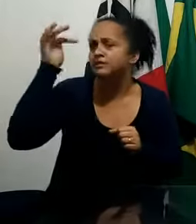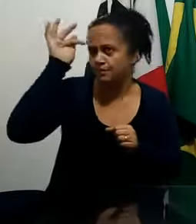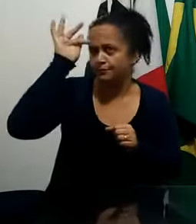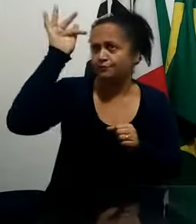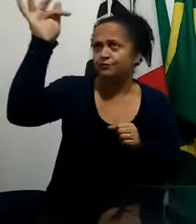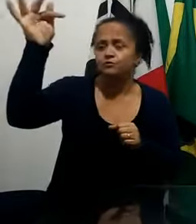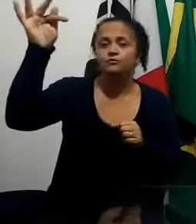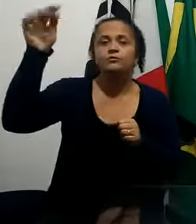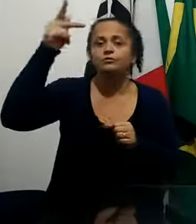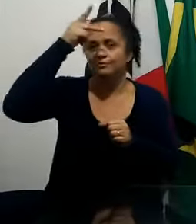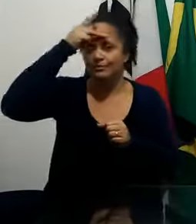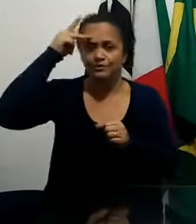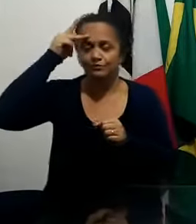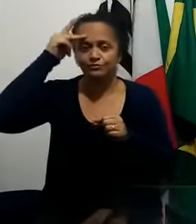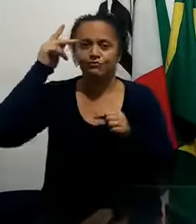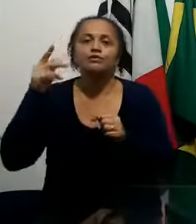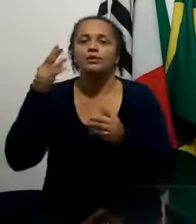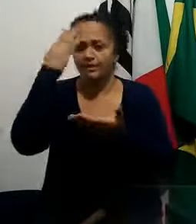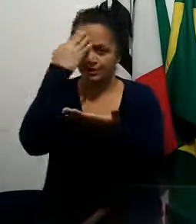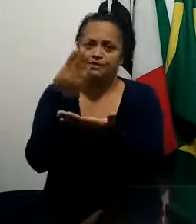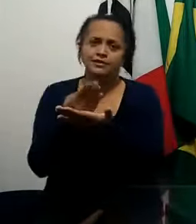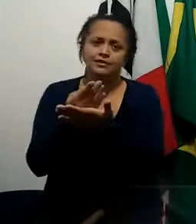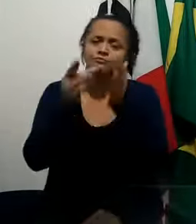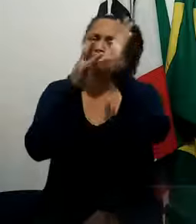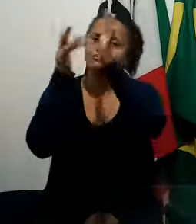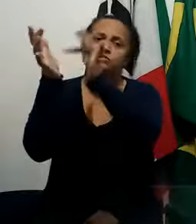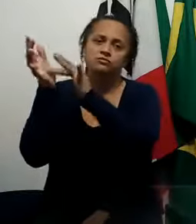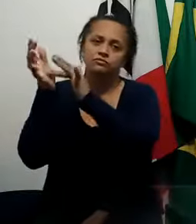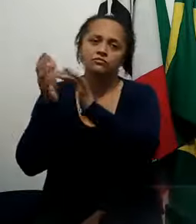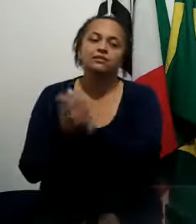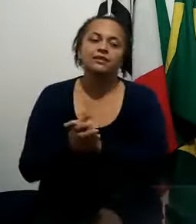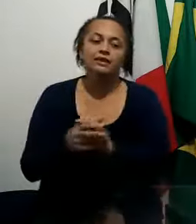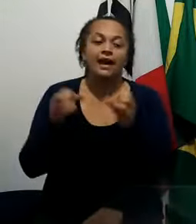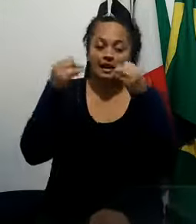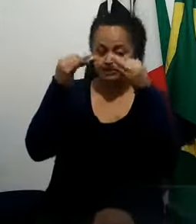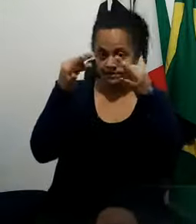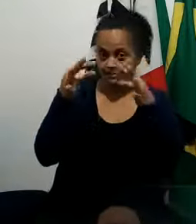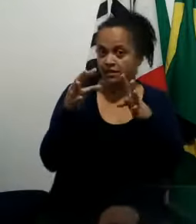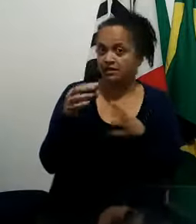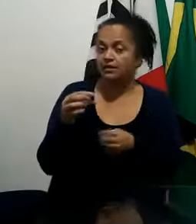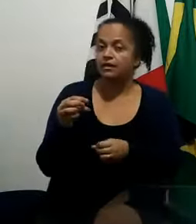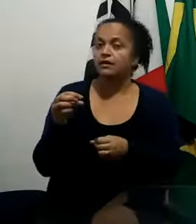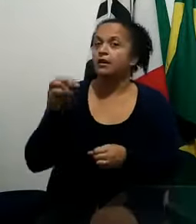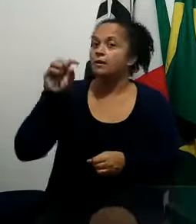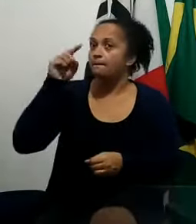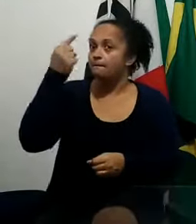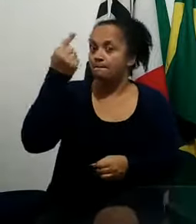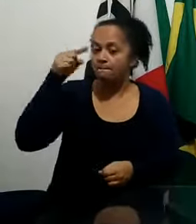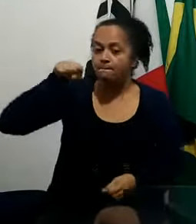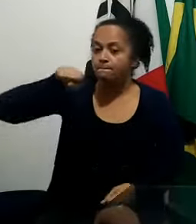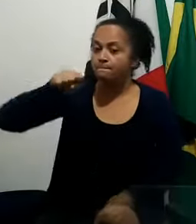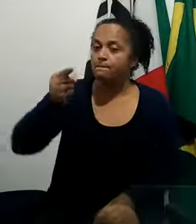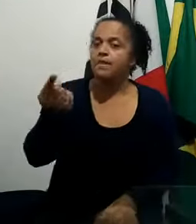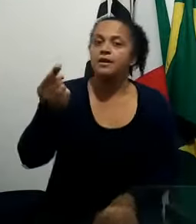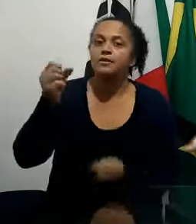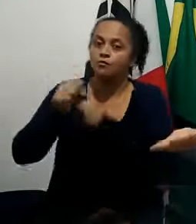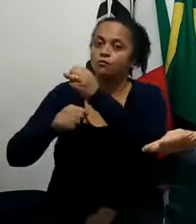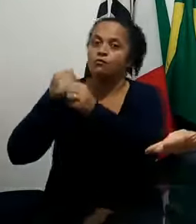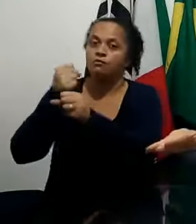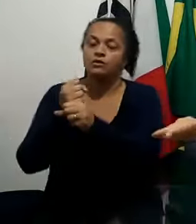de Cristo. Aí nós vamos falar sobre o milênio, o trono branco e